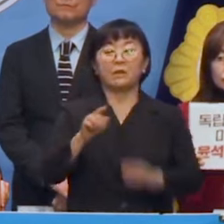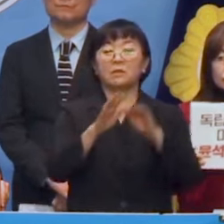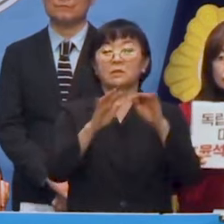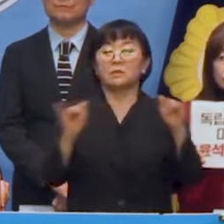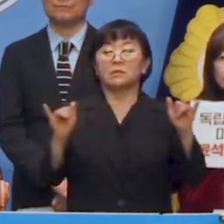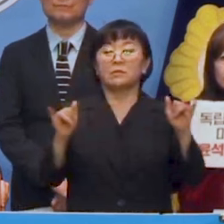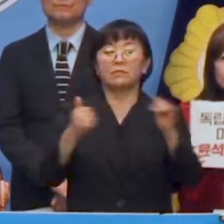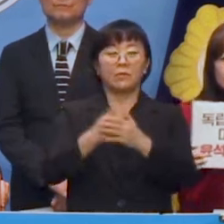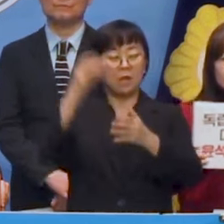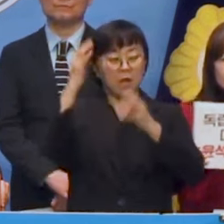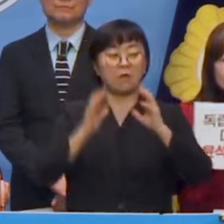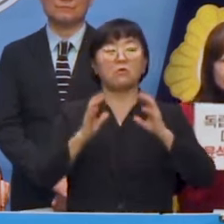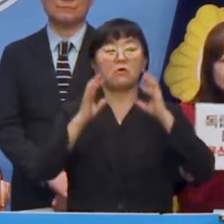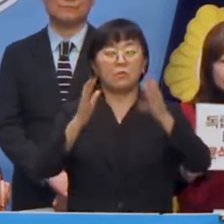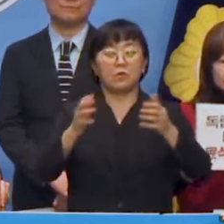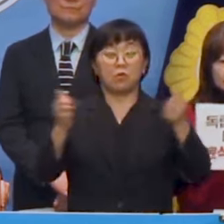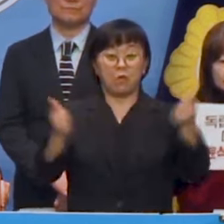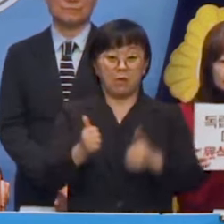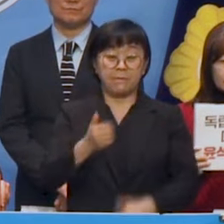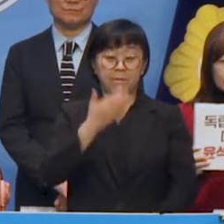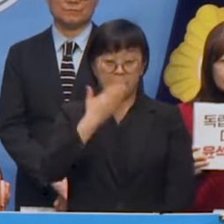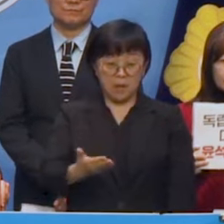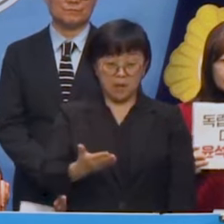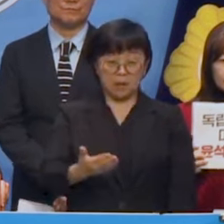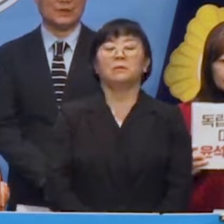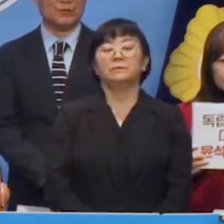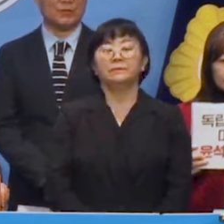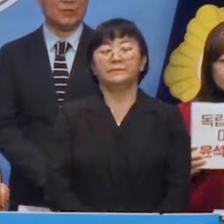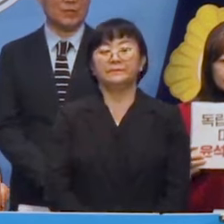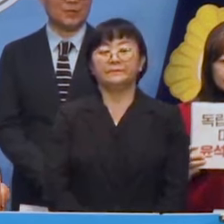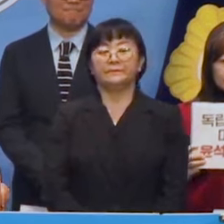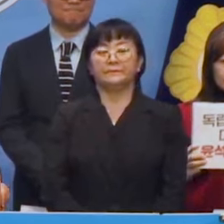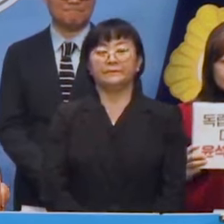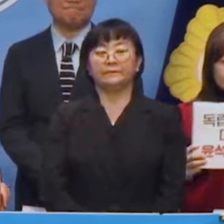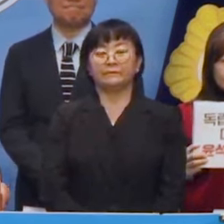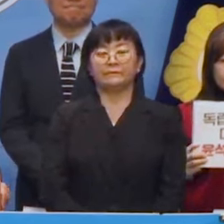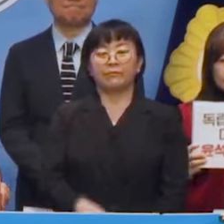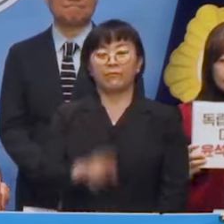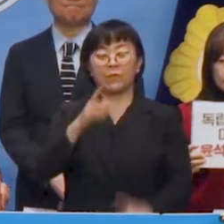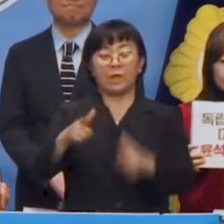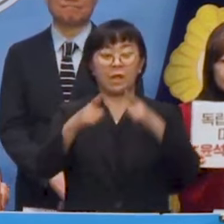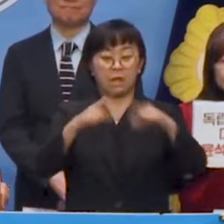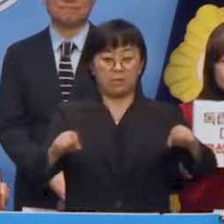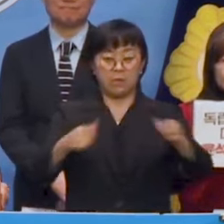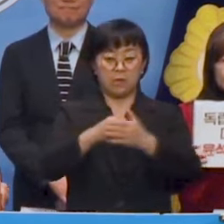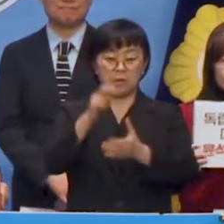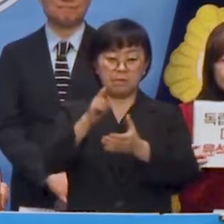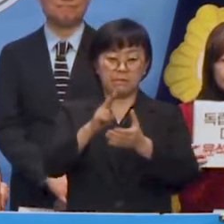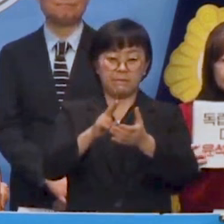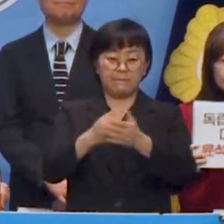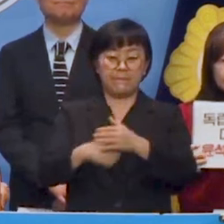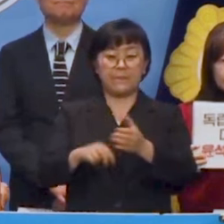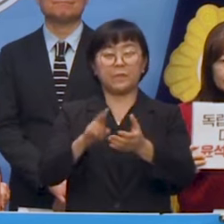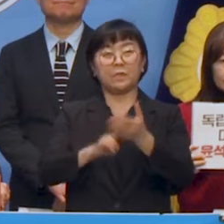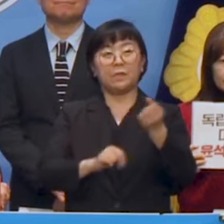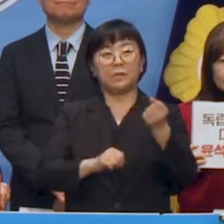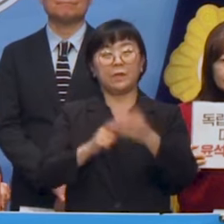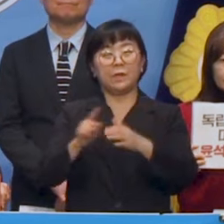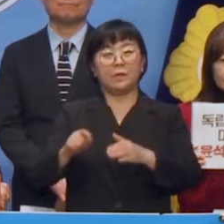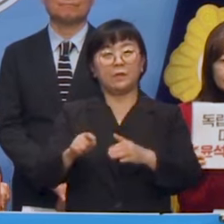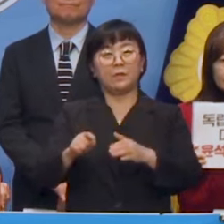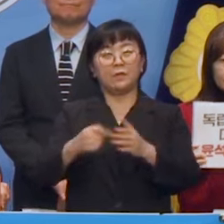자들이 대한민국의 국회의원이 되어야 하겠습니까? 안 됩니다. 친일 매구, 반민족 독재